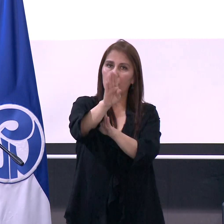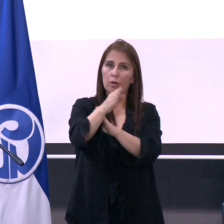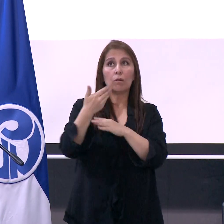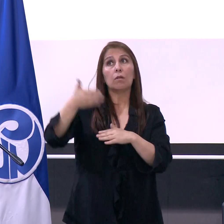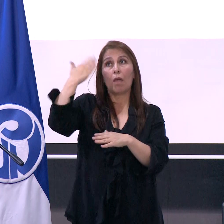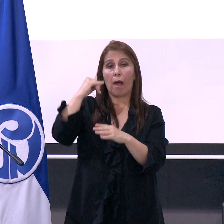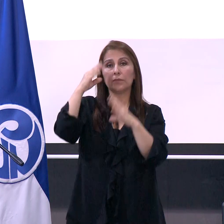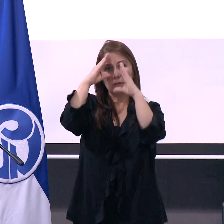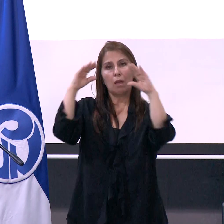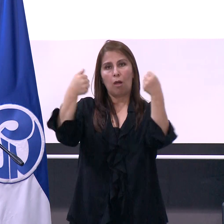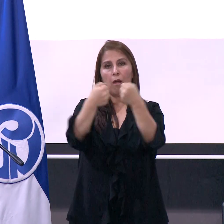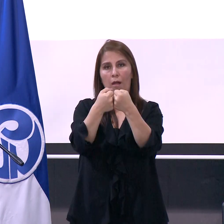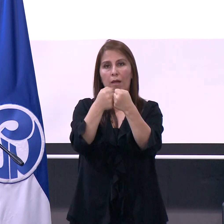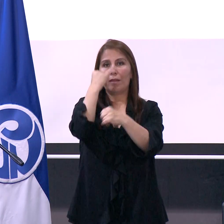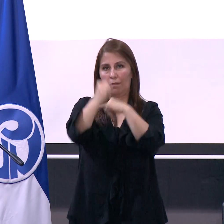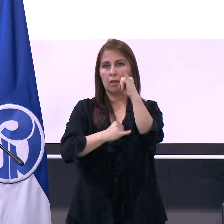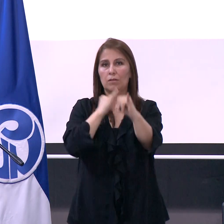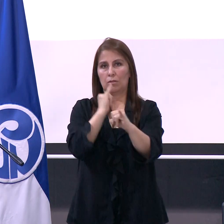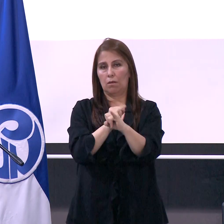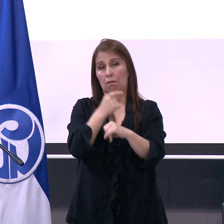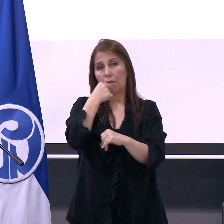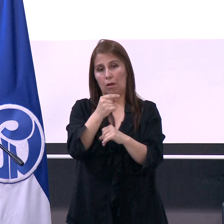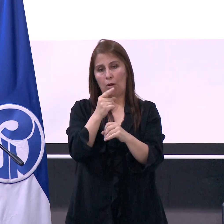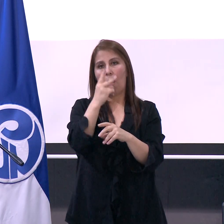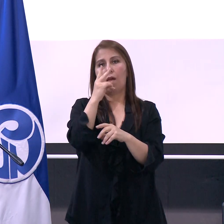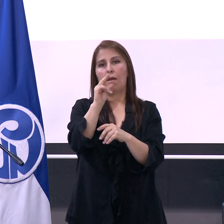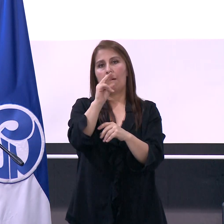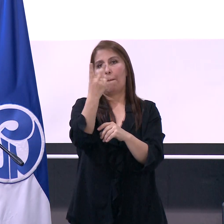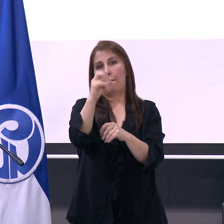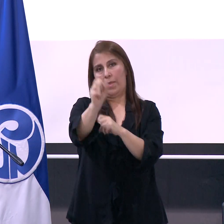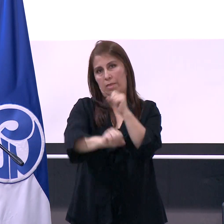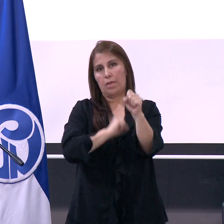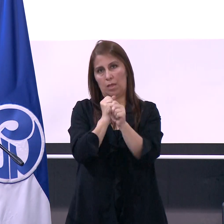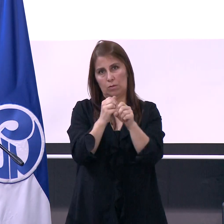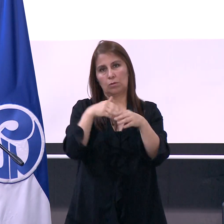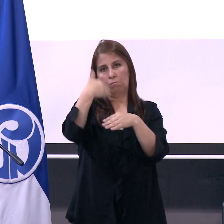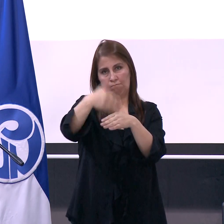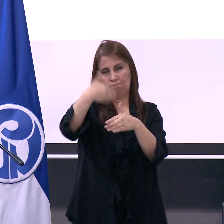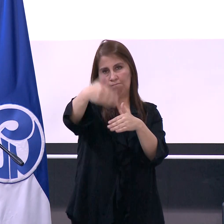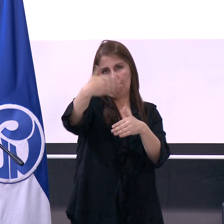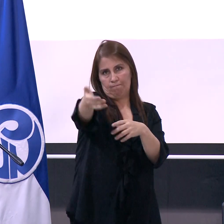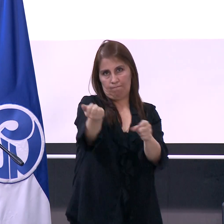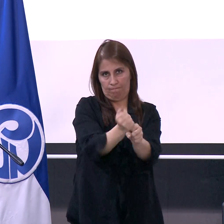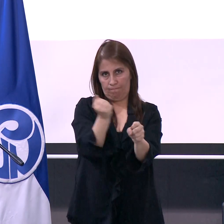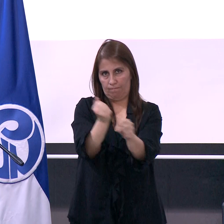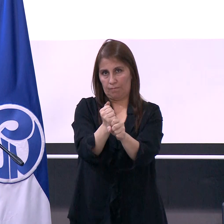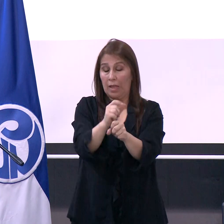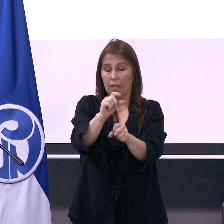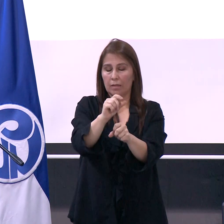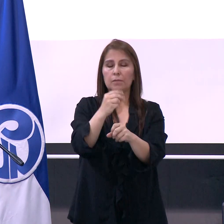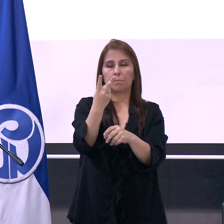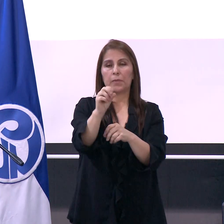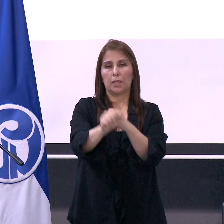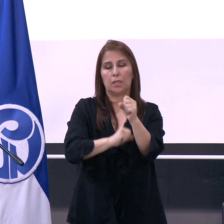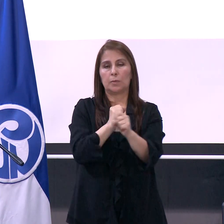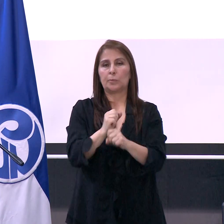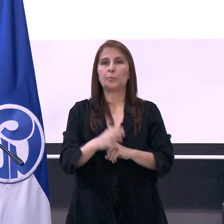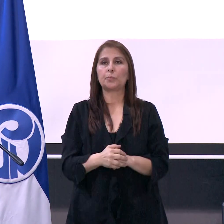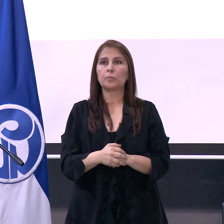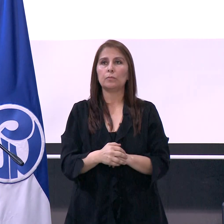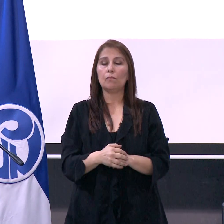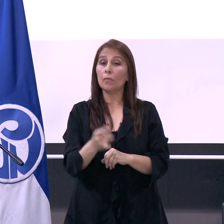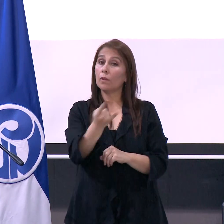entonces agenciaron durante las siguientes dos décadas la universidad la apn fue identificada como una institución